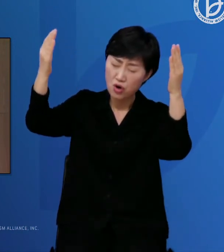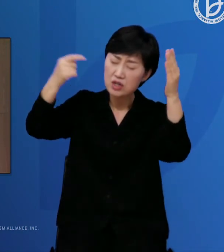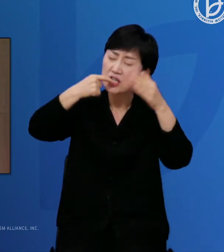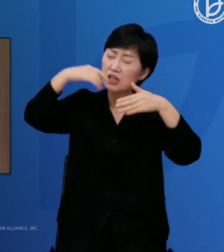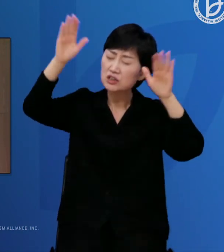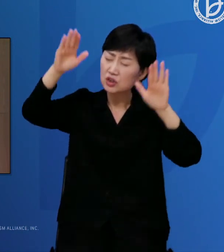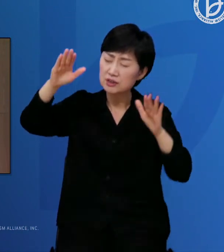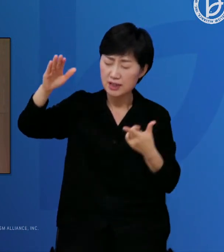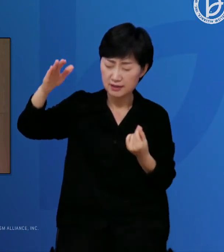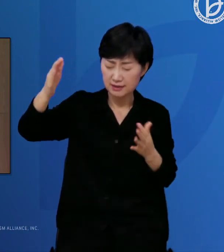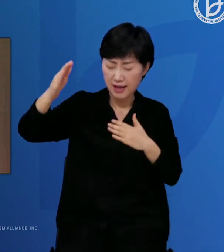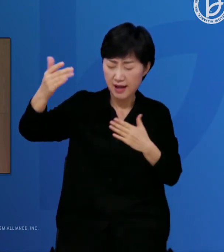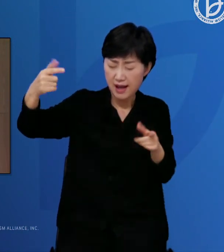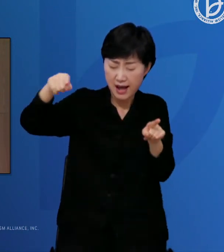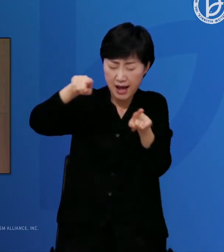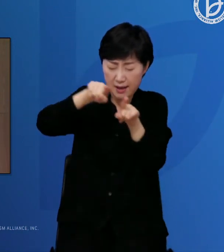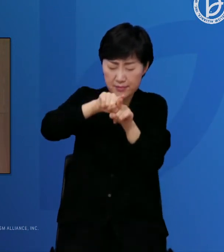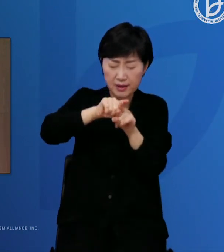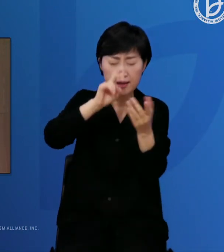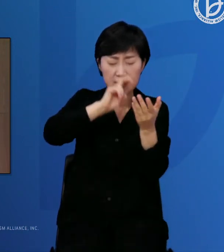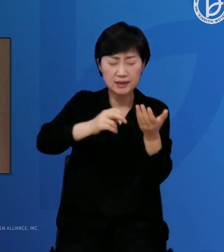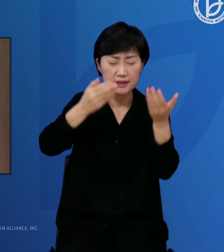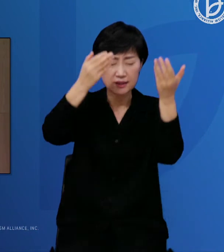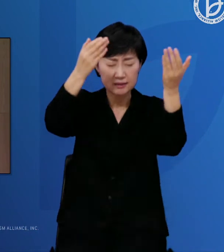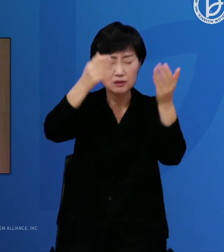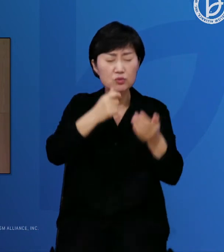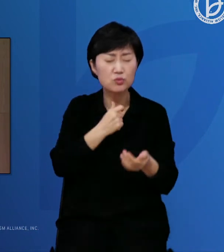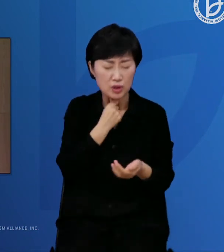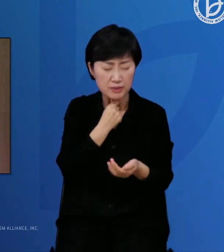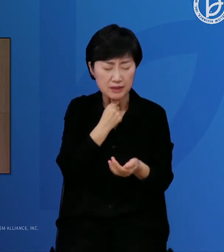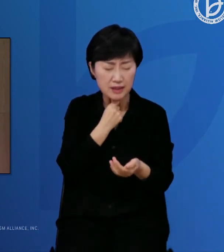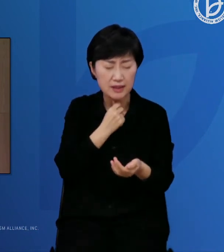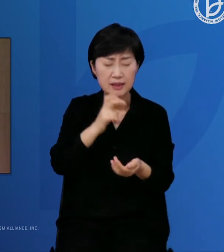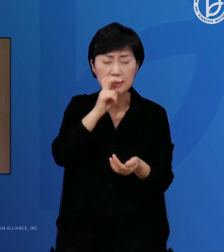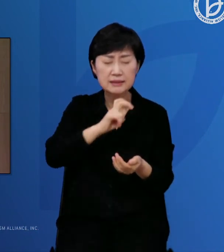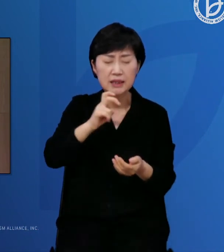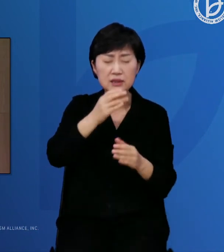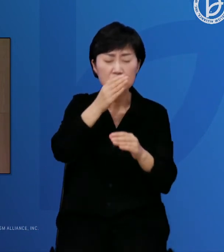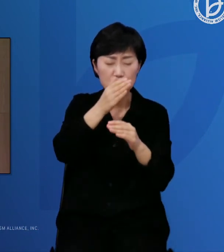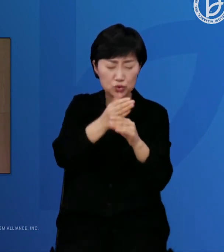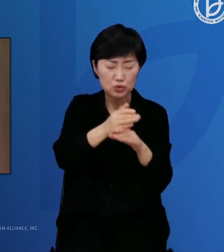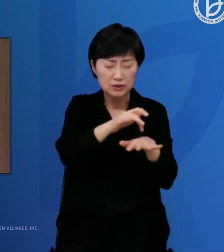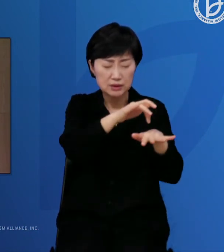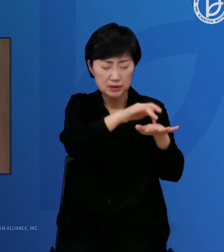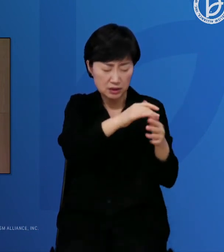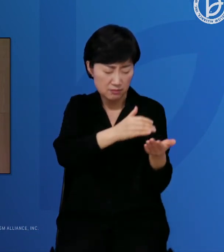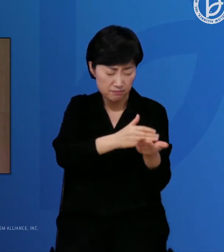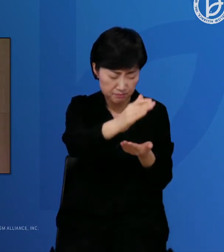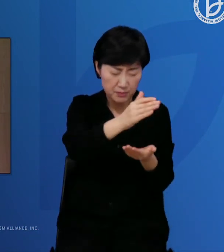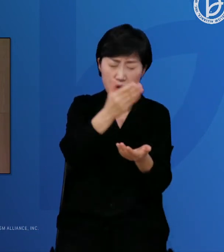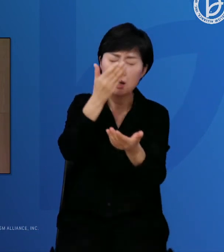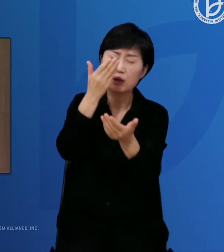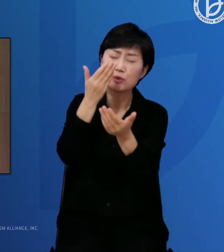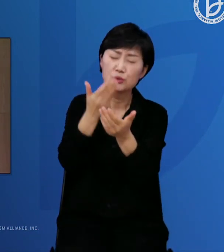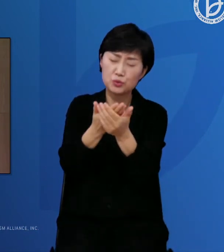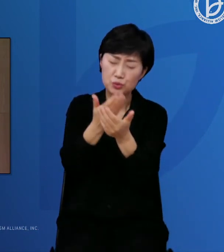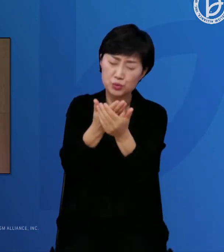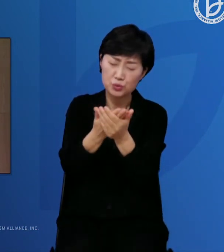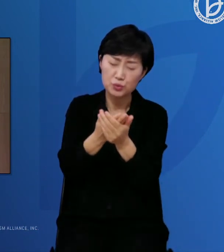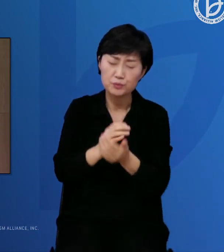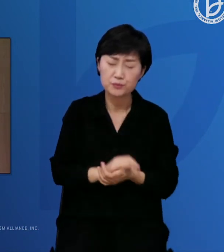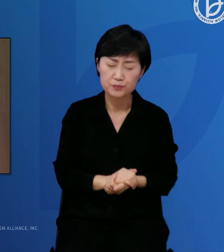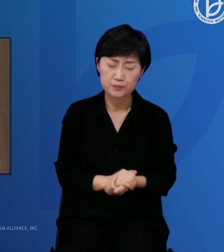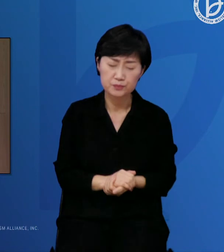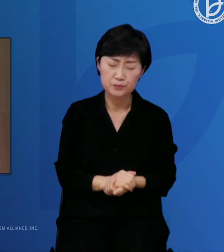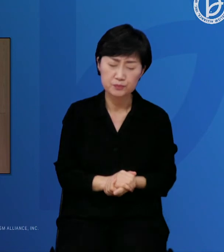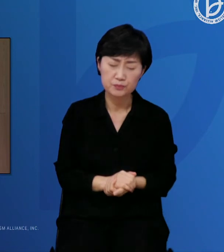돌리게 하시고 흑암이 떠나가게 하여 주옵소서. God, please help all those devoting themselves behind the scenes for this worship to enjoy the blessing of the throne